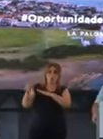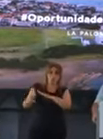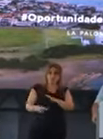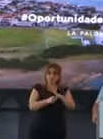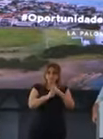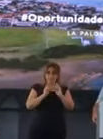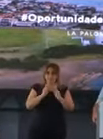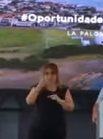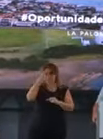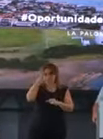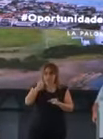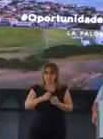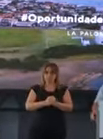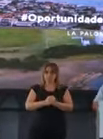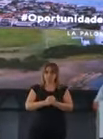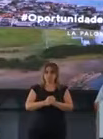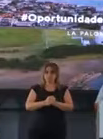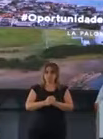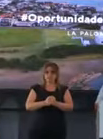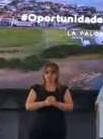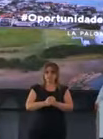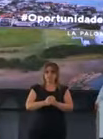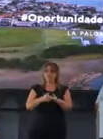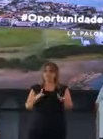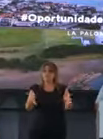técnicos, que es la oportunidad.